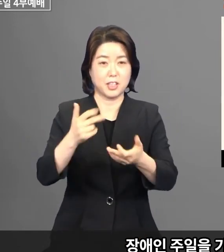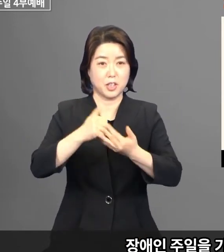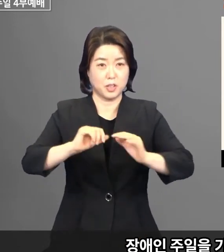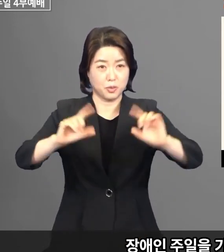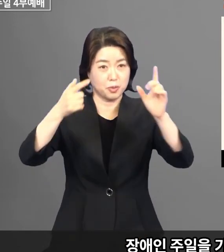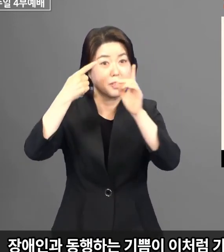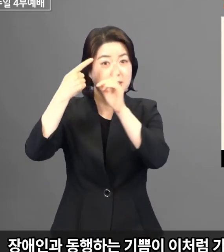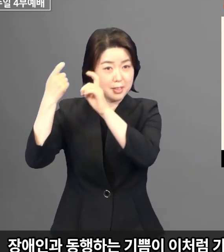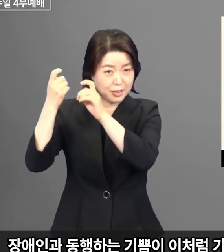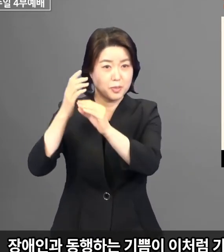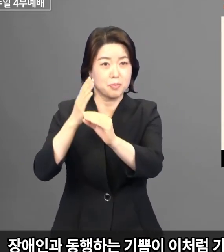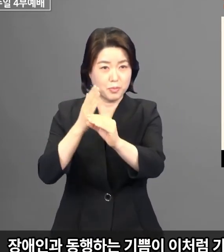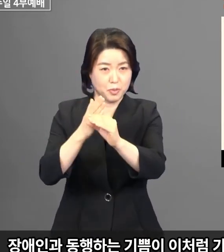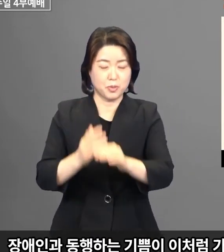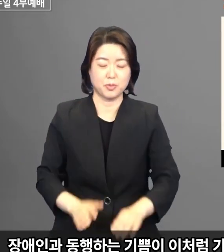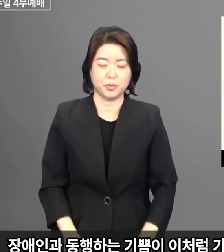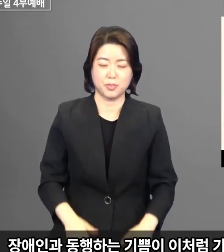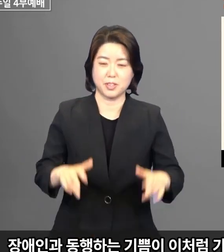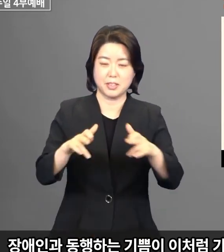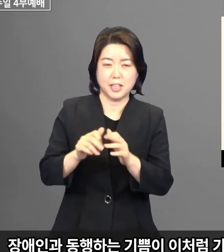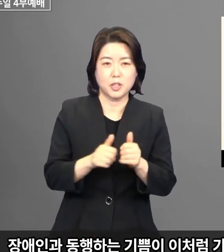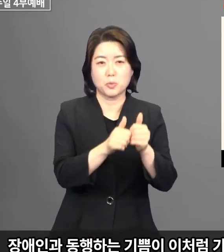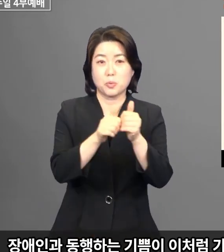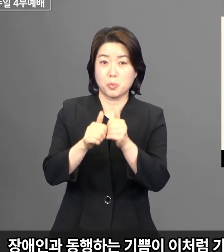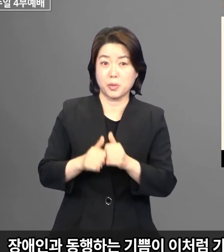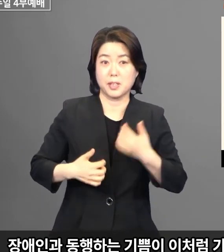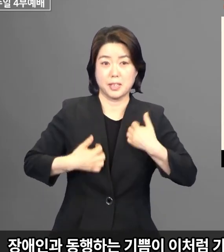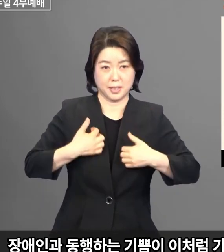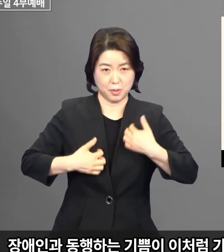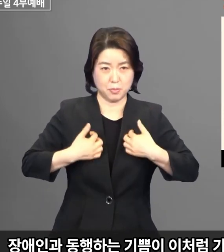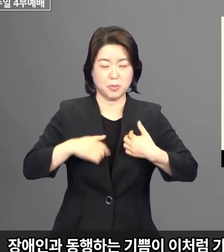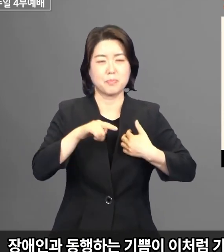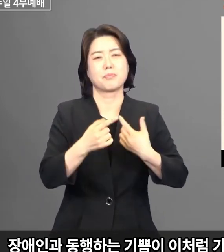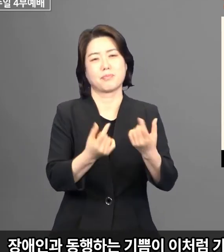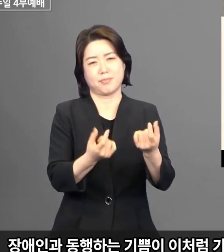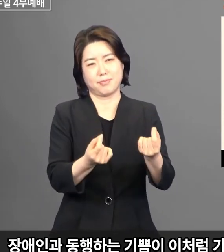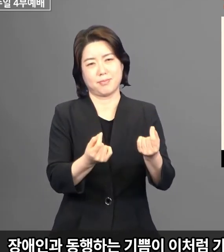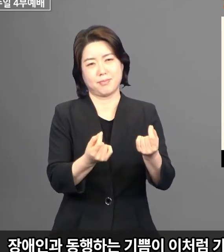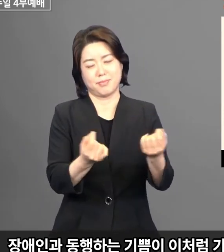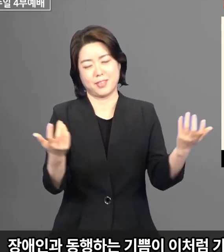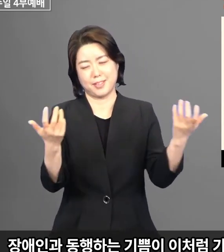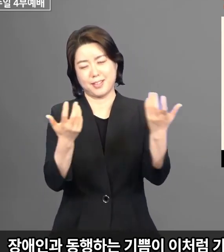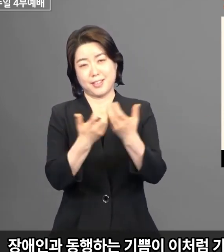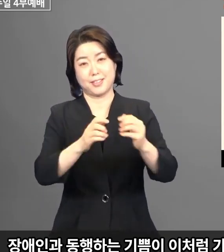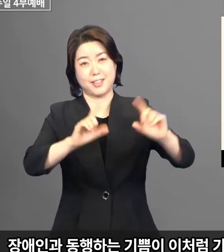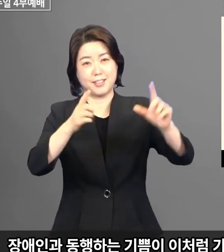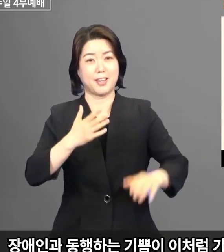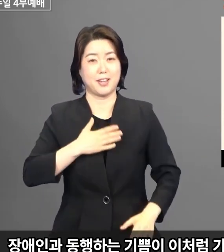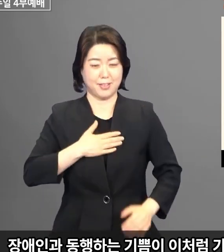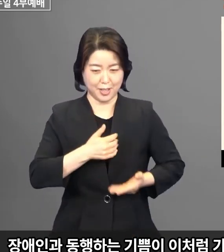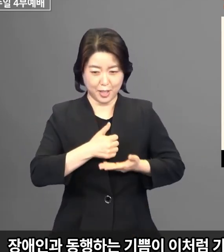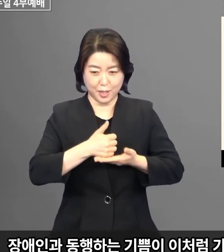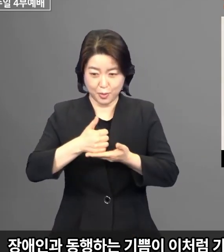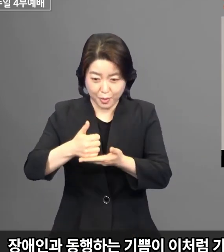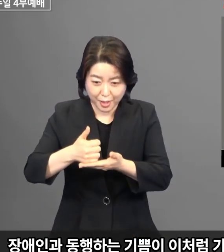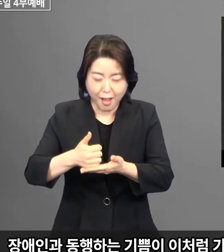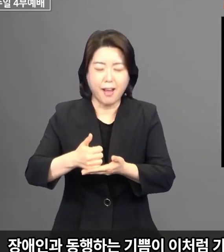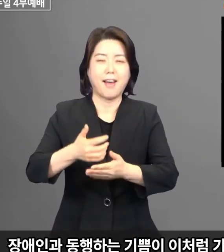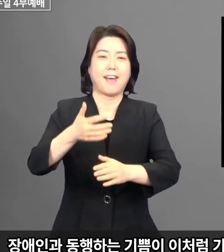있습니다. 장애인과 동행하는 기쁨이 이처럼 가득한 날에 초대해 주셔서